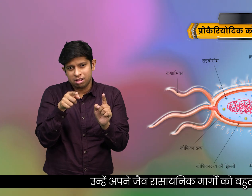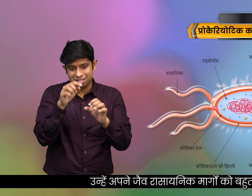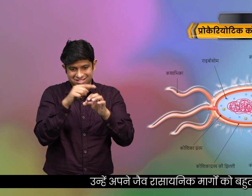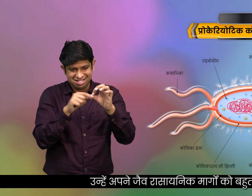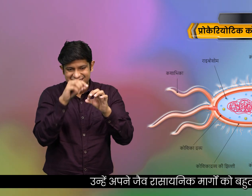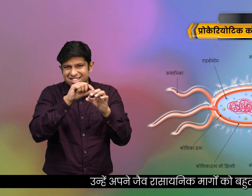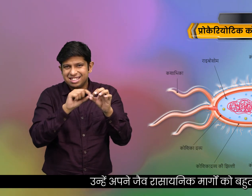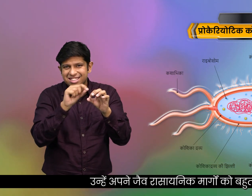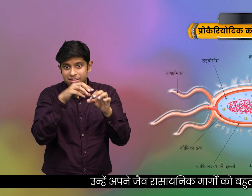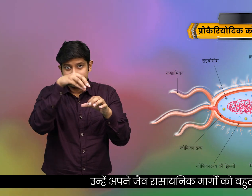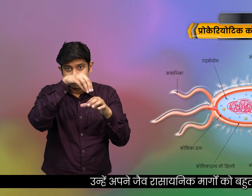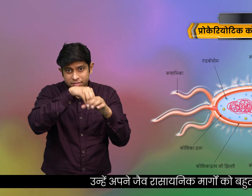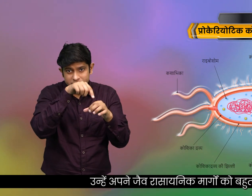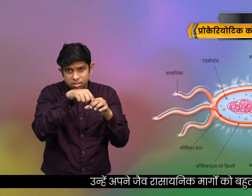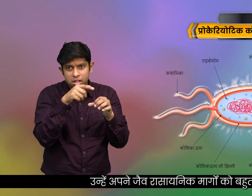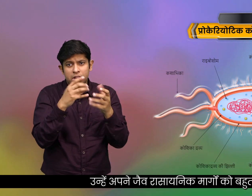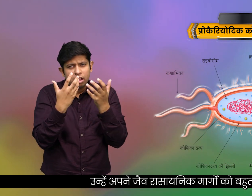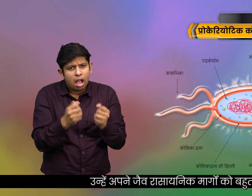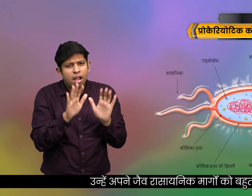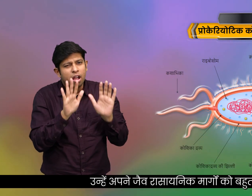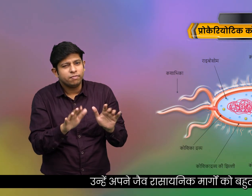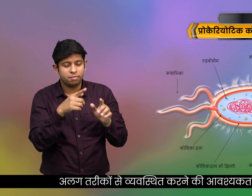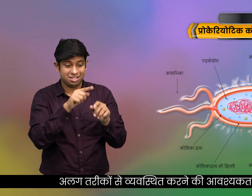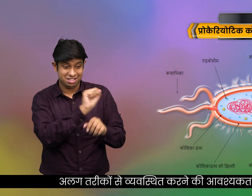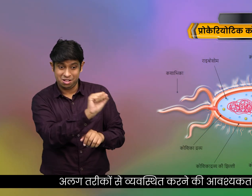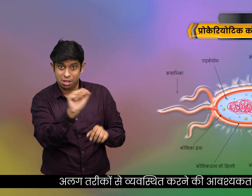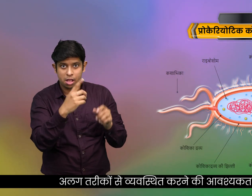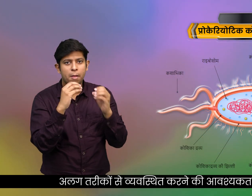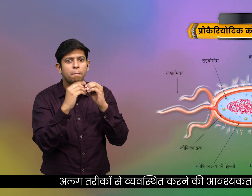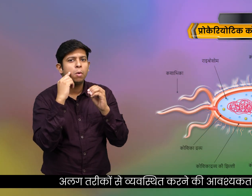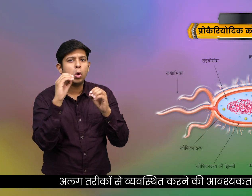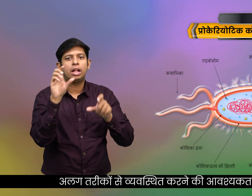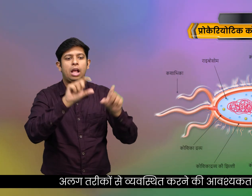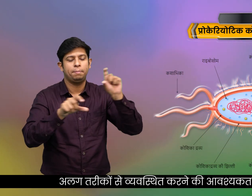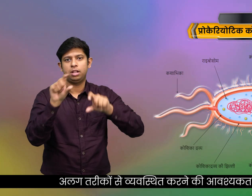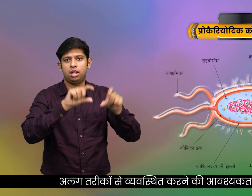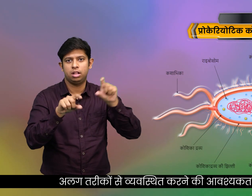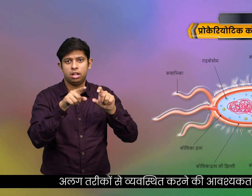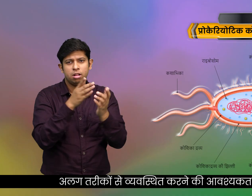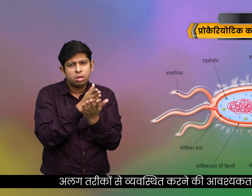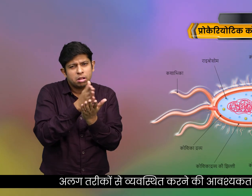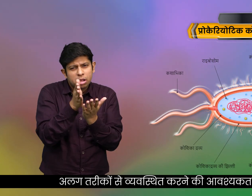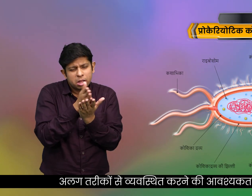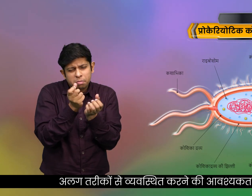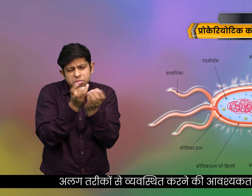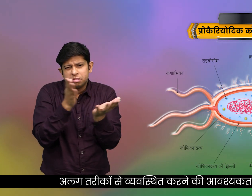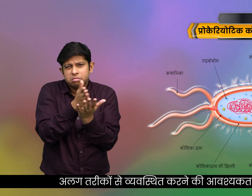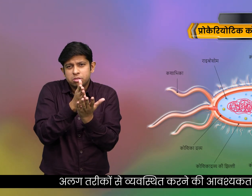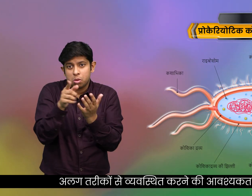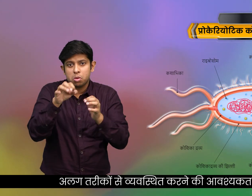अपने जैव रासायनिक मार्गों को बहुत अलग तरीके से व्यवस्थित करने की